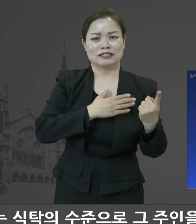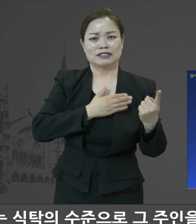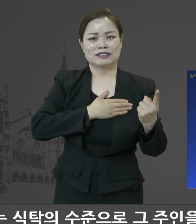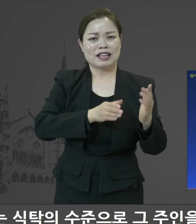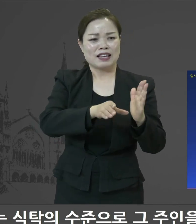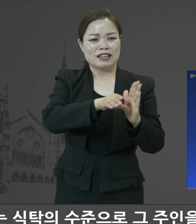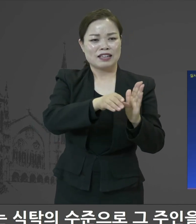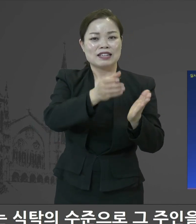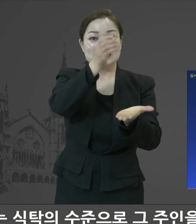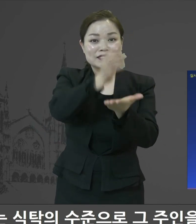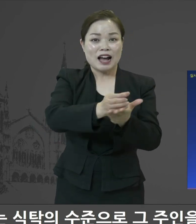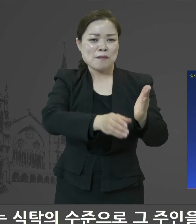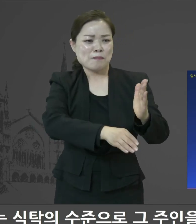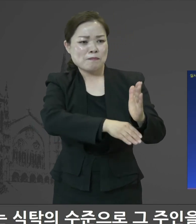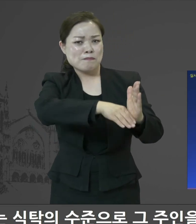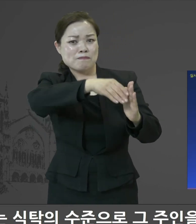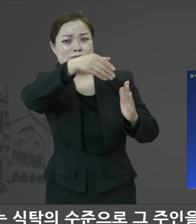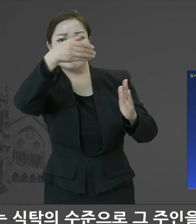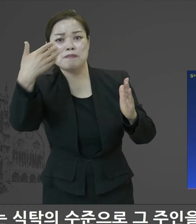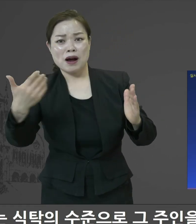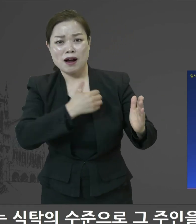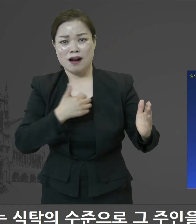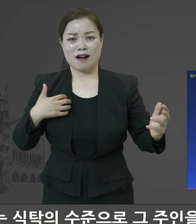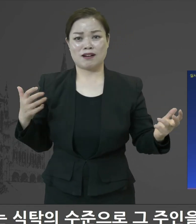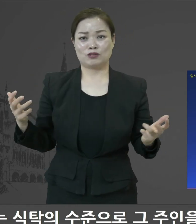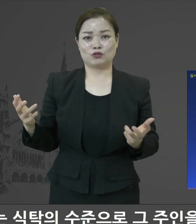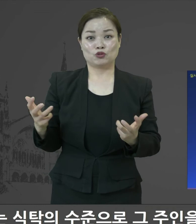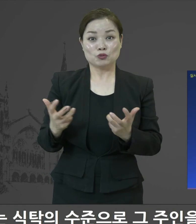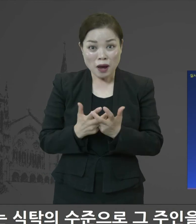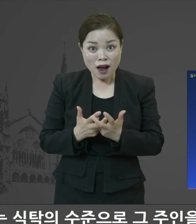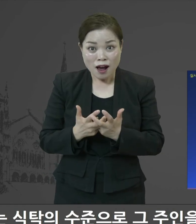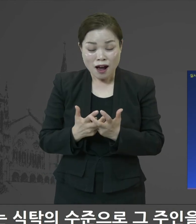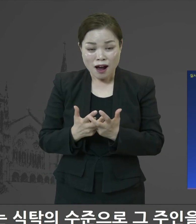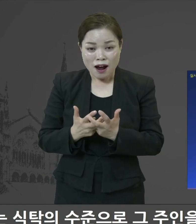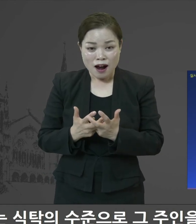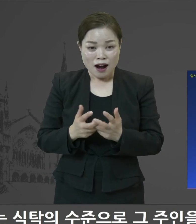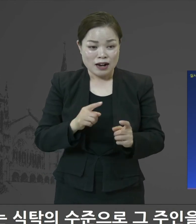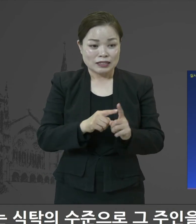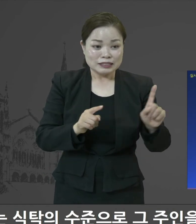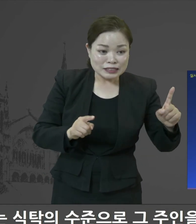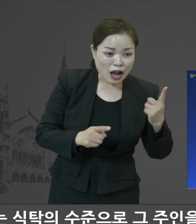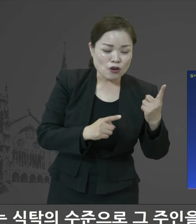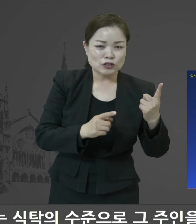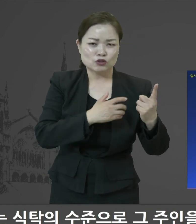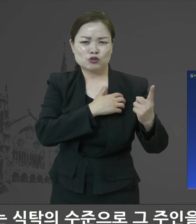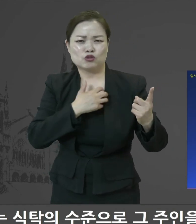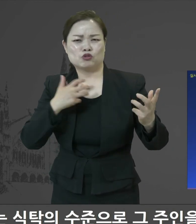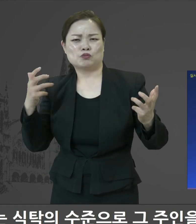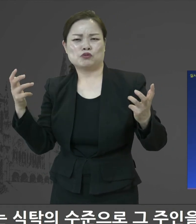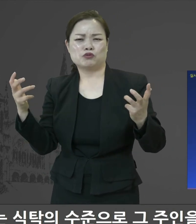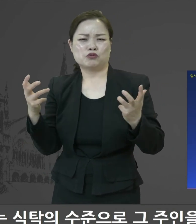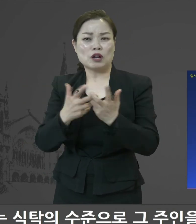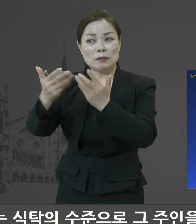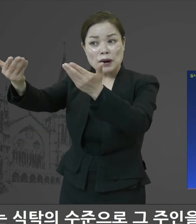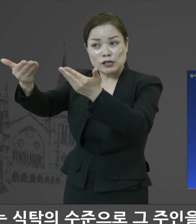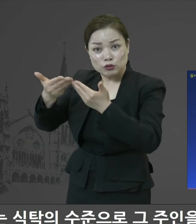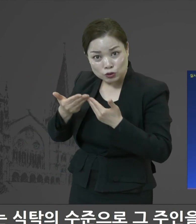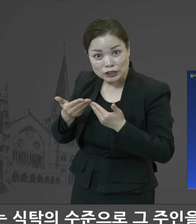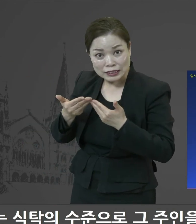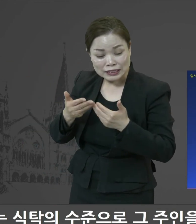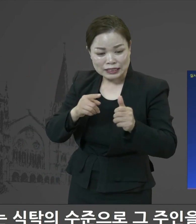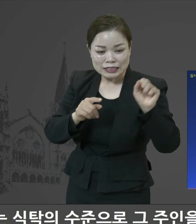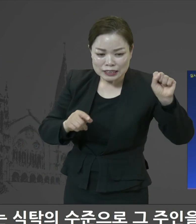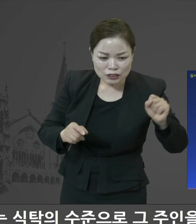잔이 넘치나이다 라고 고백합니다. 잔이 넘치도록, 그의 인생이 차고 넘치도록 주인 되신 하나님께서